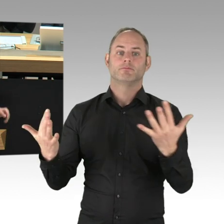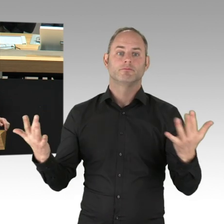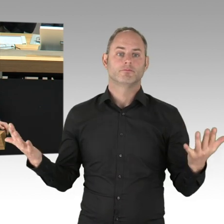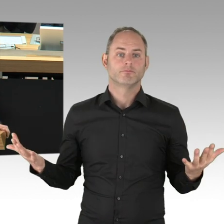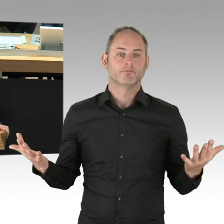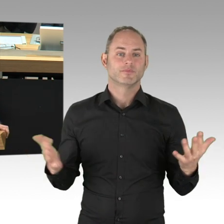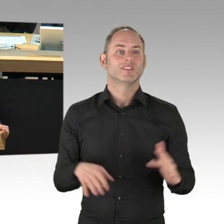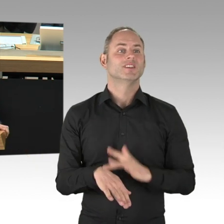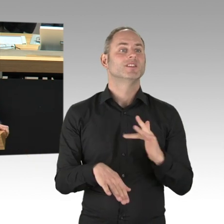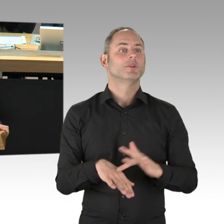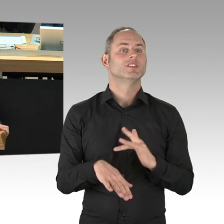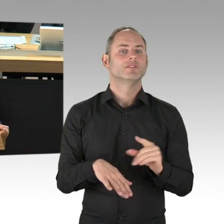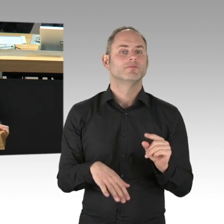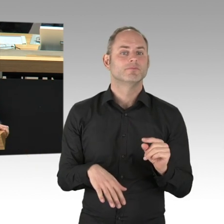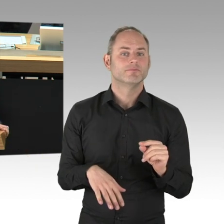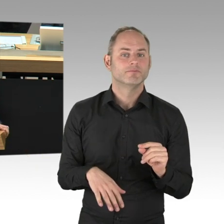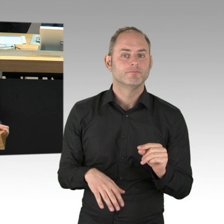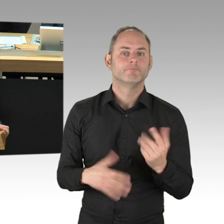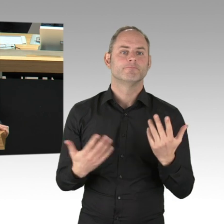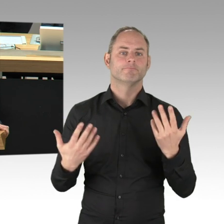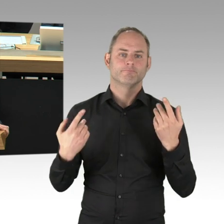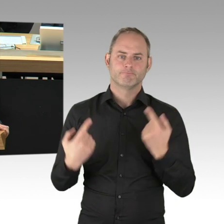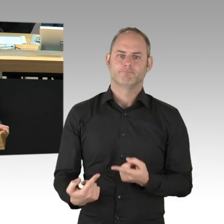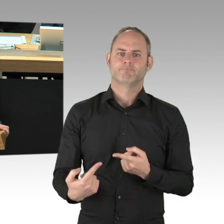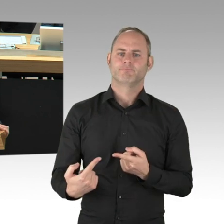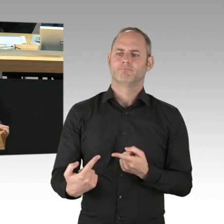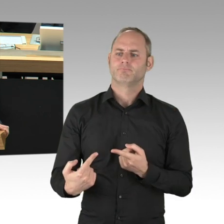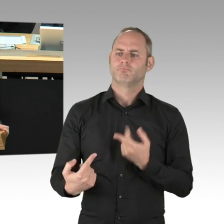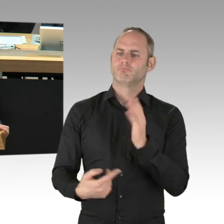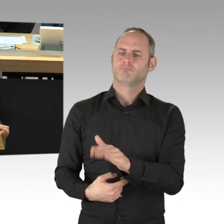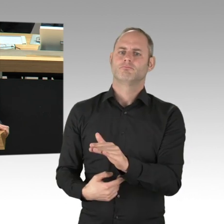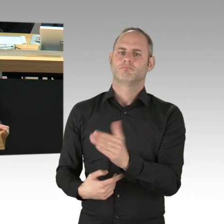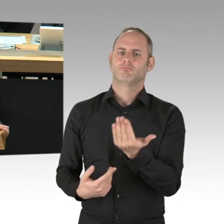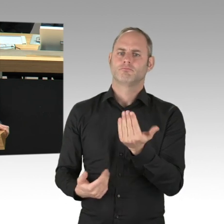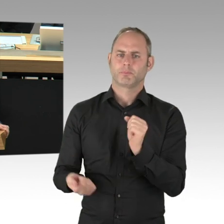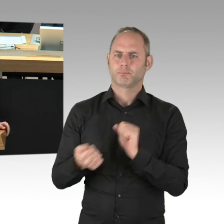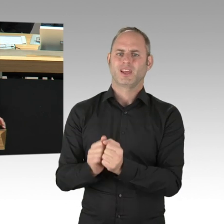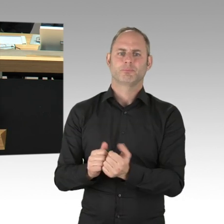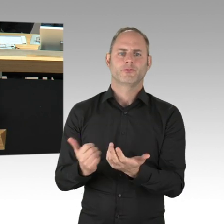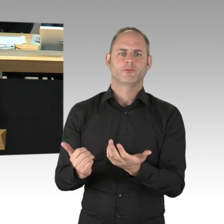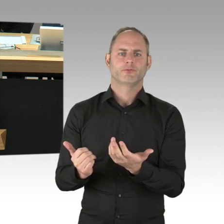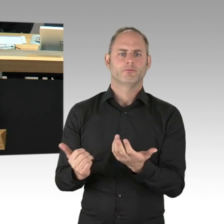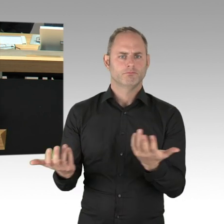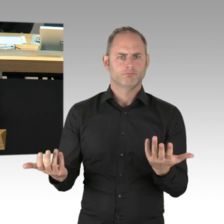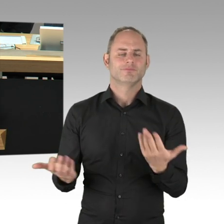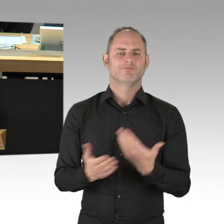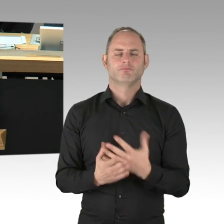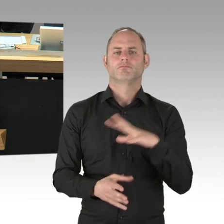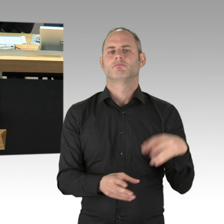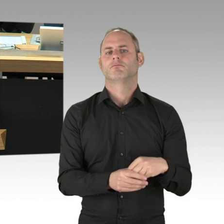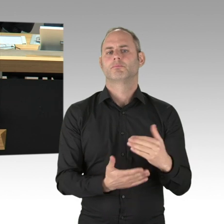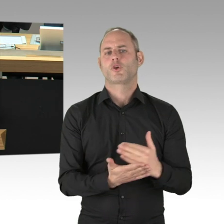die Erwachsenenbildung, die Polizei, die Justiz, Kultureinrichtungen, Wissenschaft und auch für den Opferschutz, um nur einige Bereiche zu